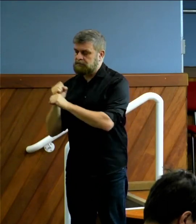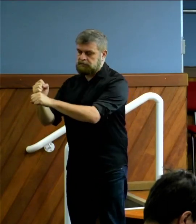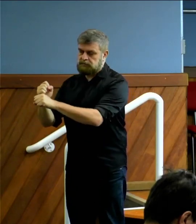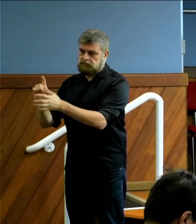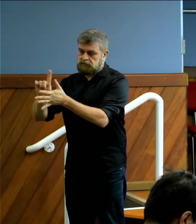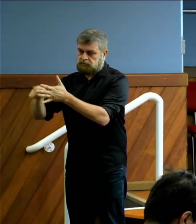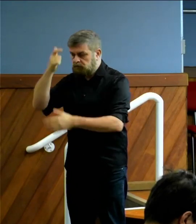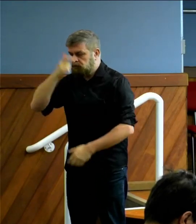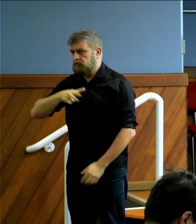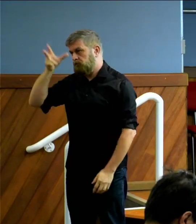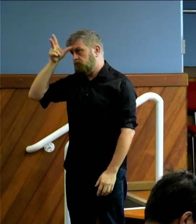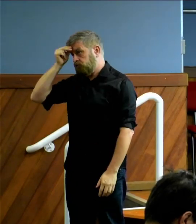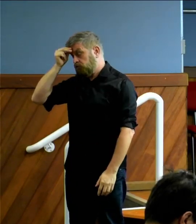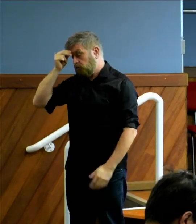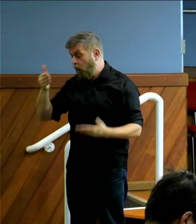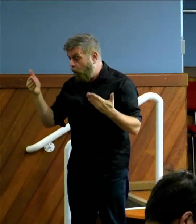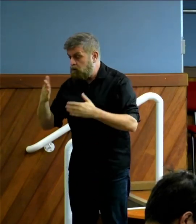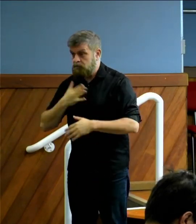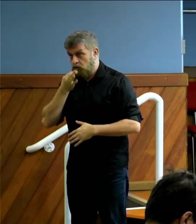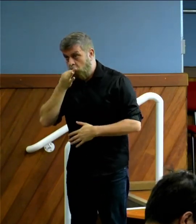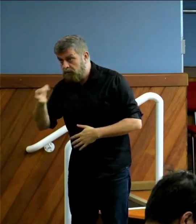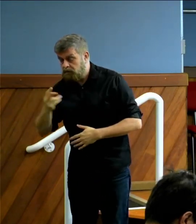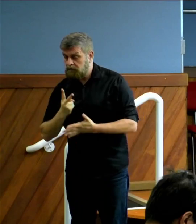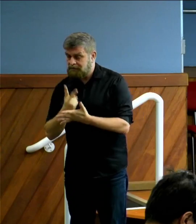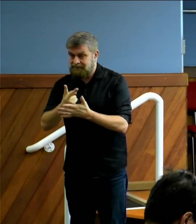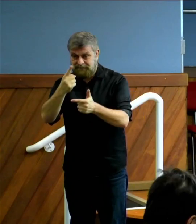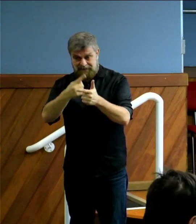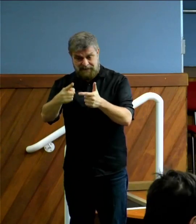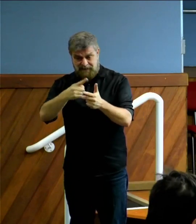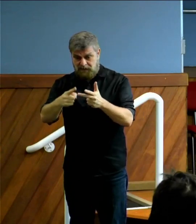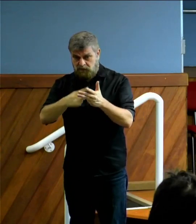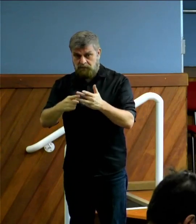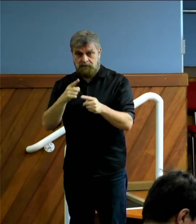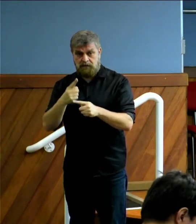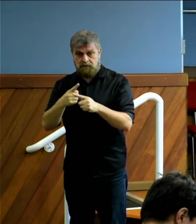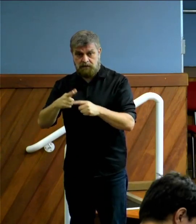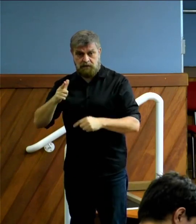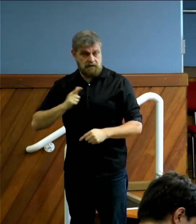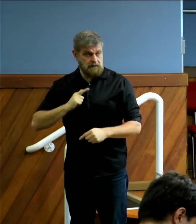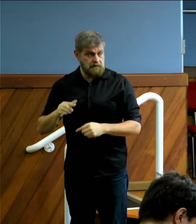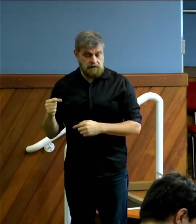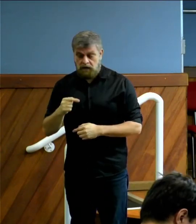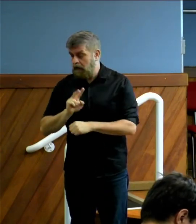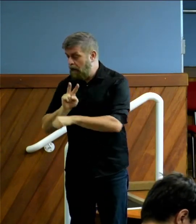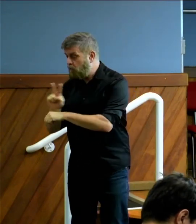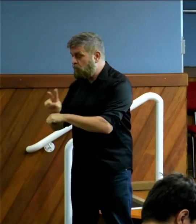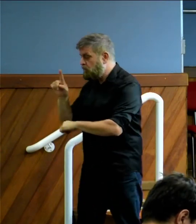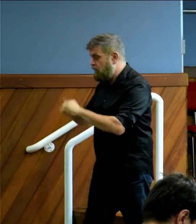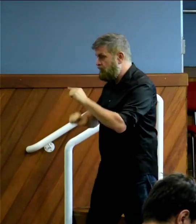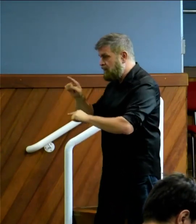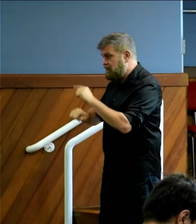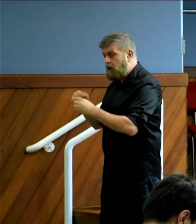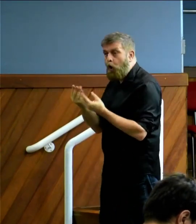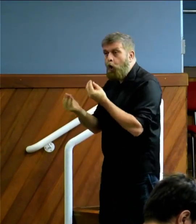5 anos, eu e o João fale completamente diferente. Mas hoje eu acho sempre um grande problema. Por quê? Você tem um arquivo, ah, mas eu trato o meu material